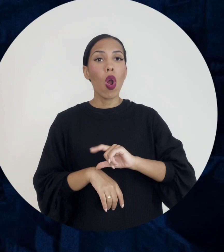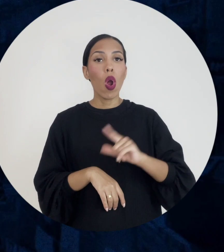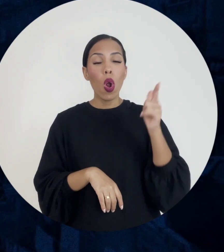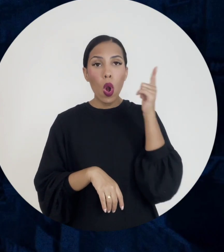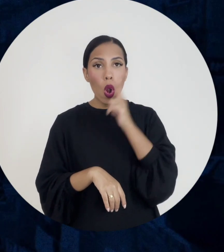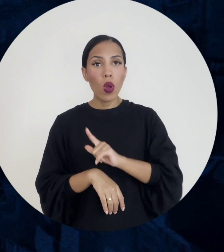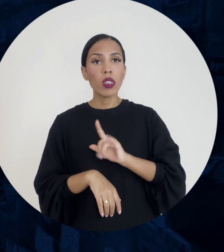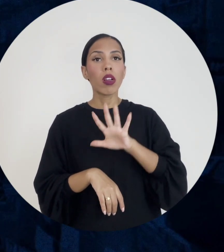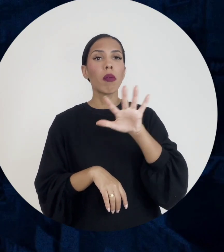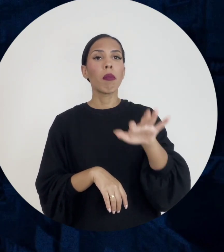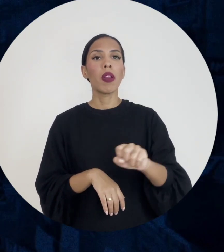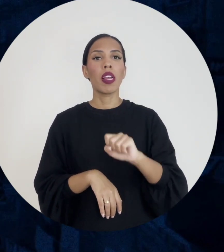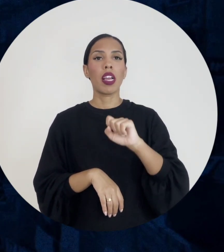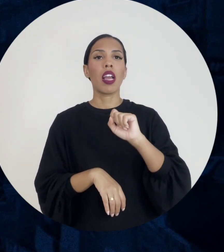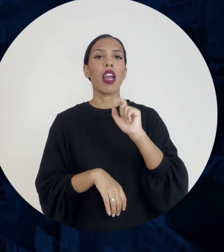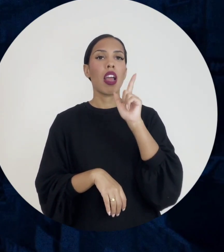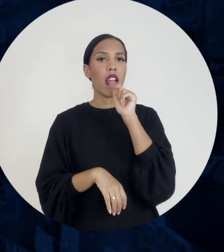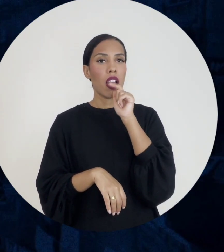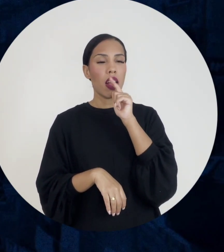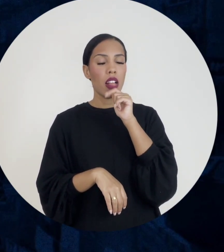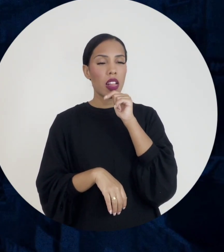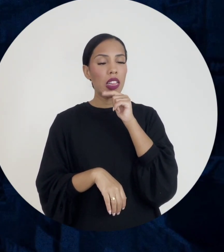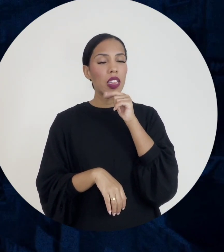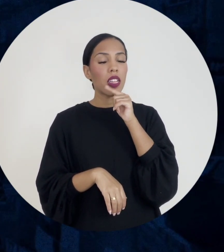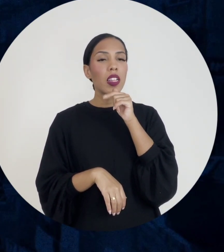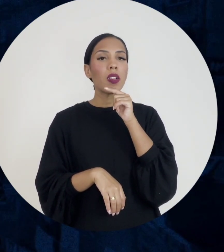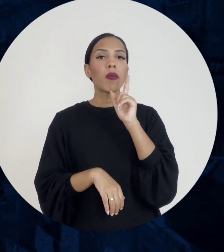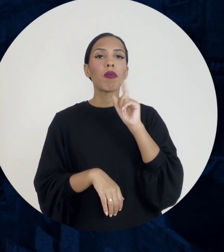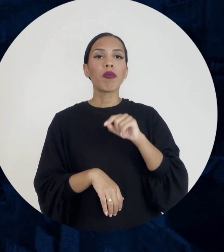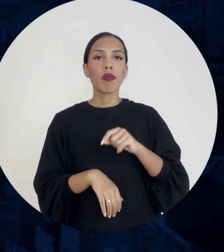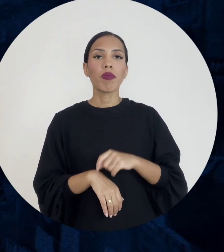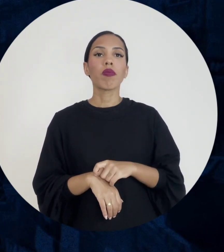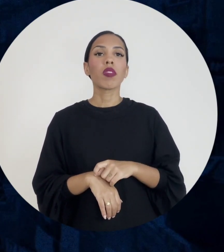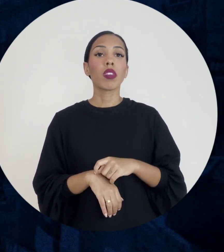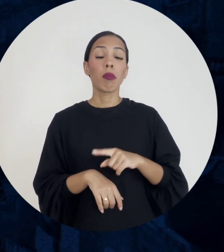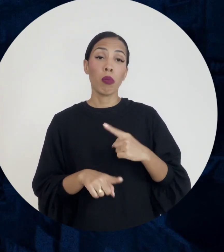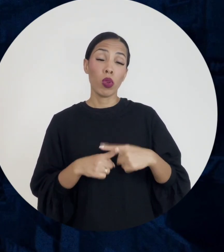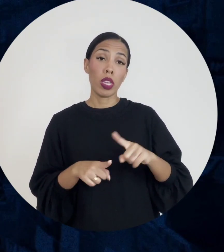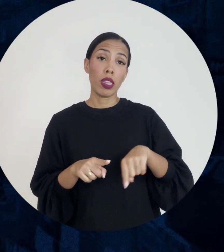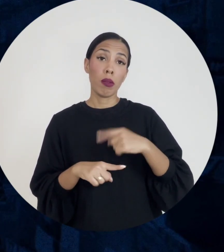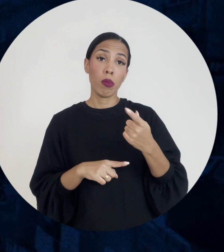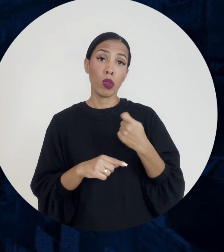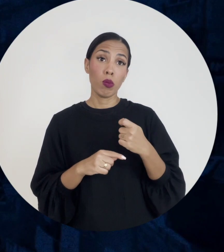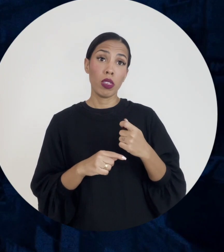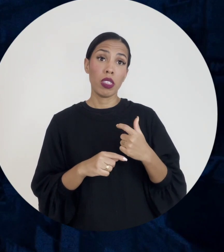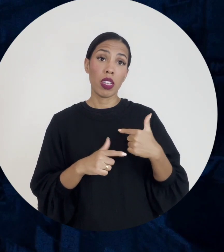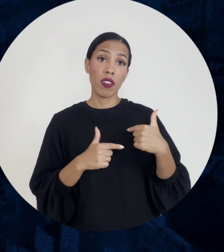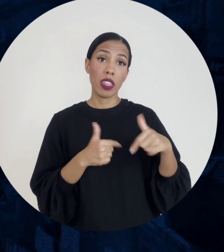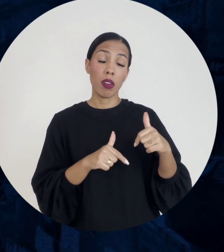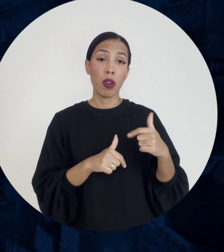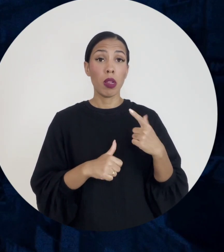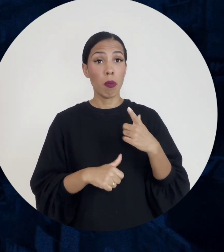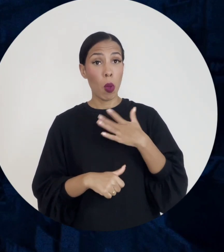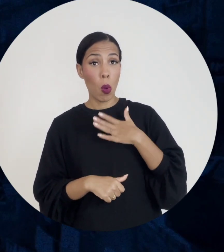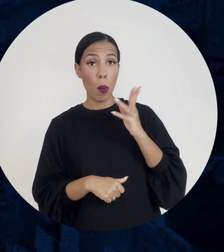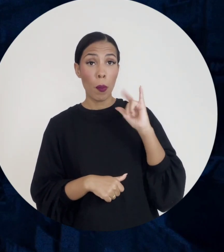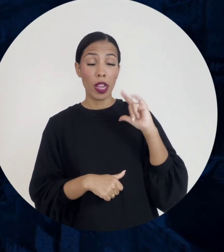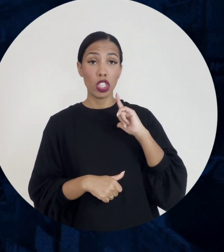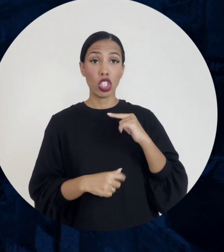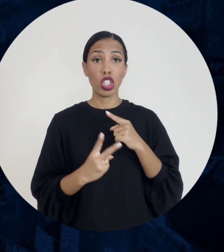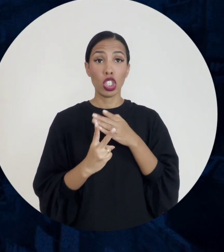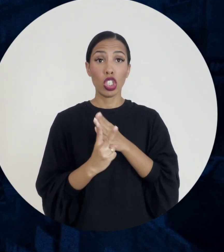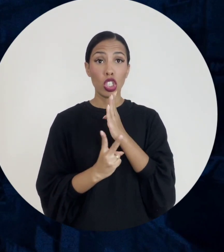de trabalhar, né? 2 empregos. Então era o tempo que ele conseguia chegar e pegar água rápido e voltar para casa. Deixar a